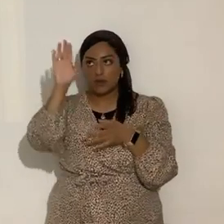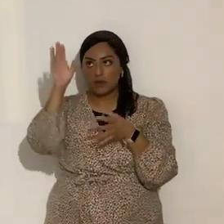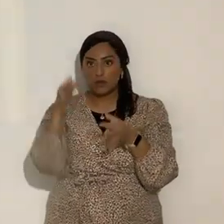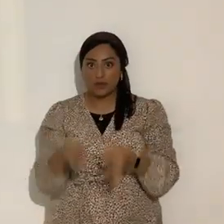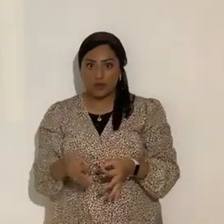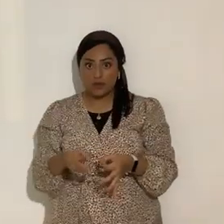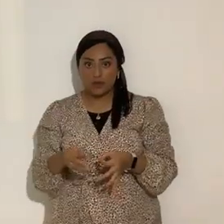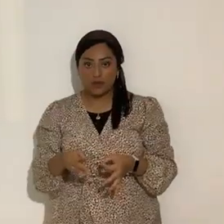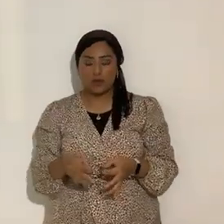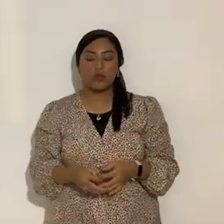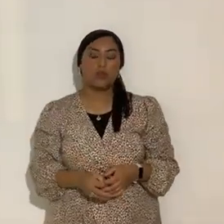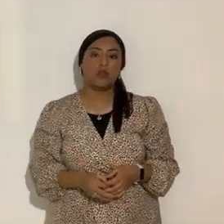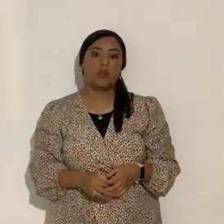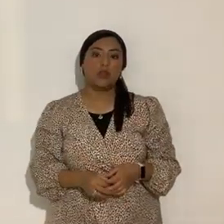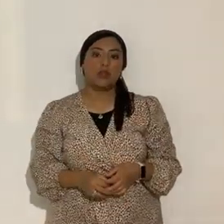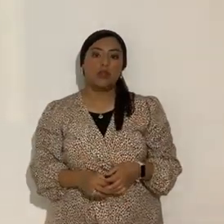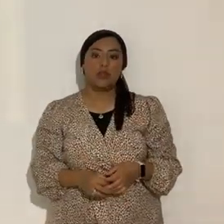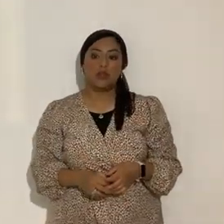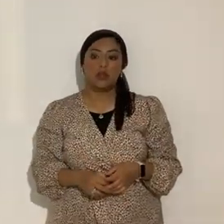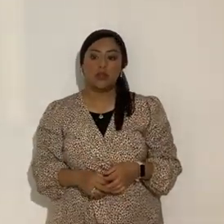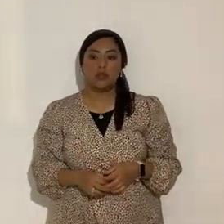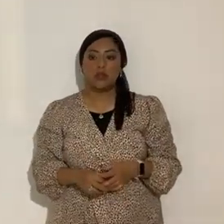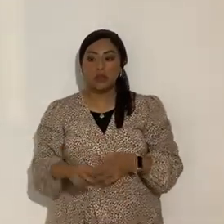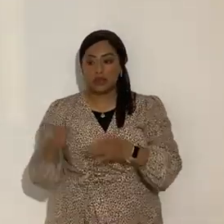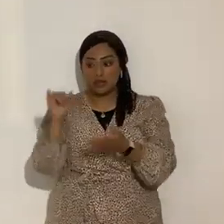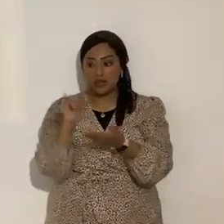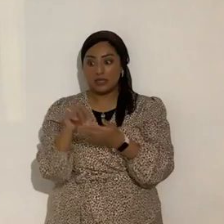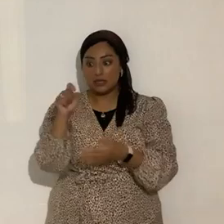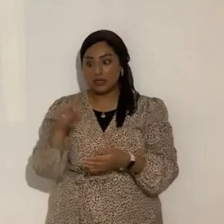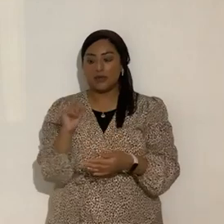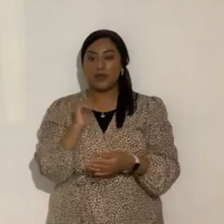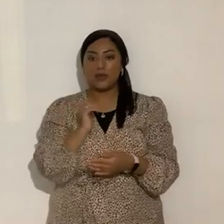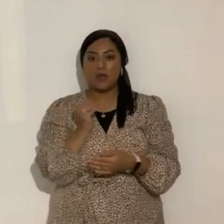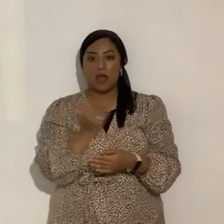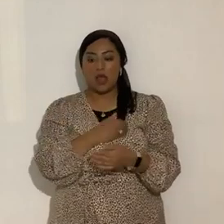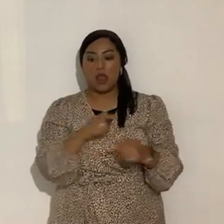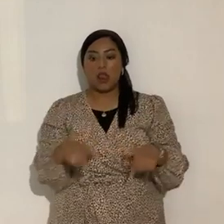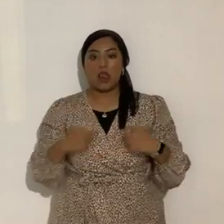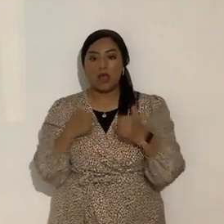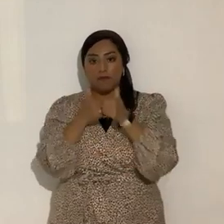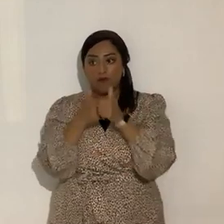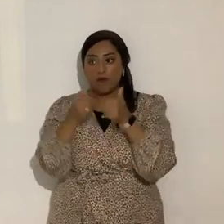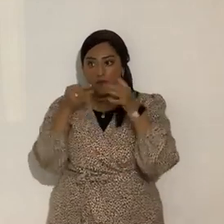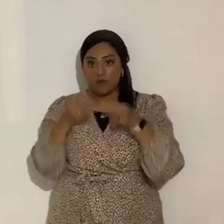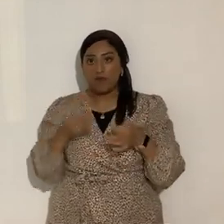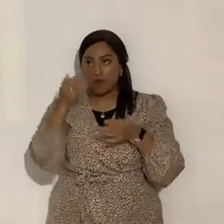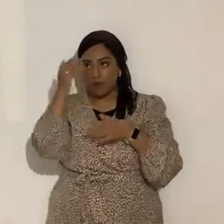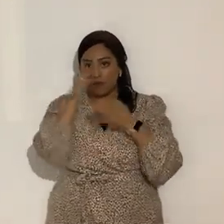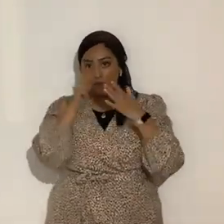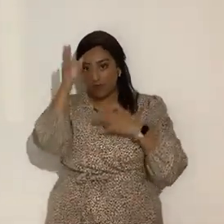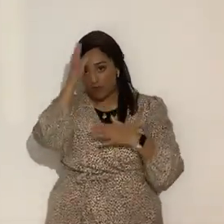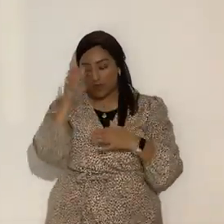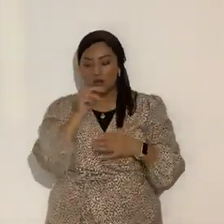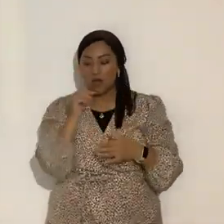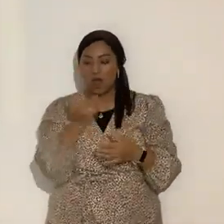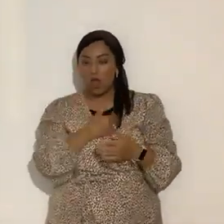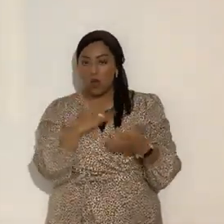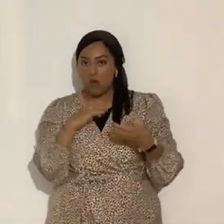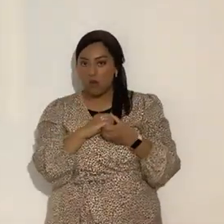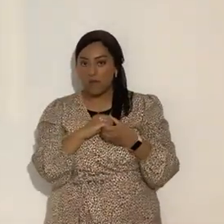voluntad. Esa debe de ser nuestra vida, seguir la voluntad del Todopoderoso, no nuestra propia